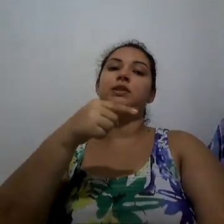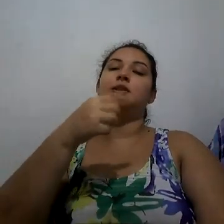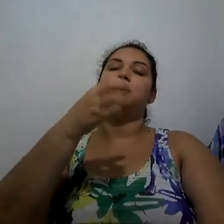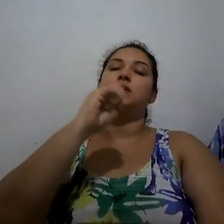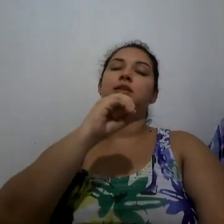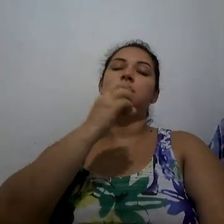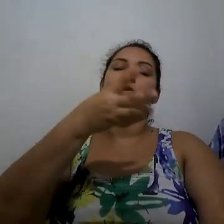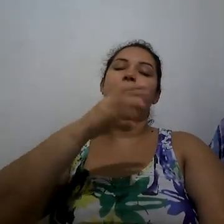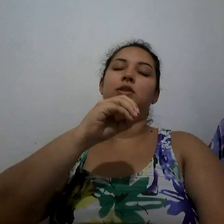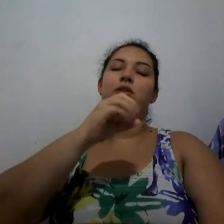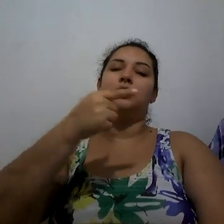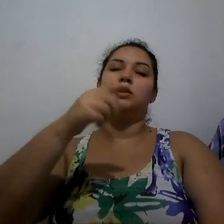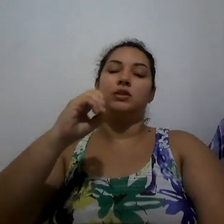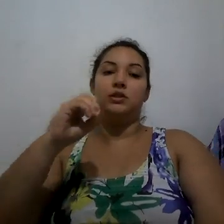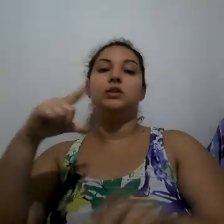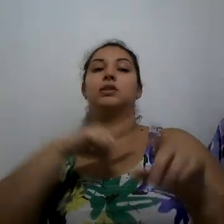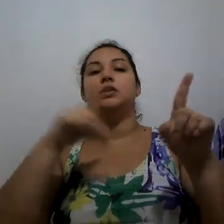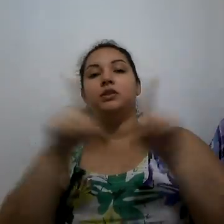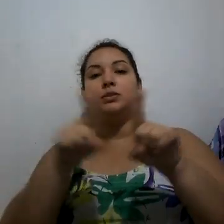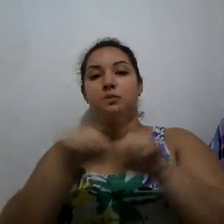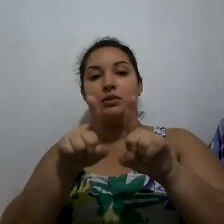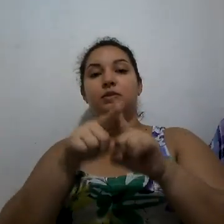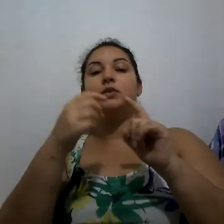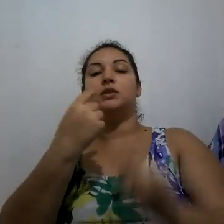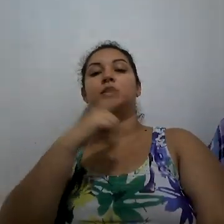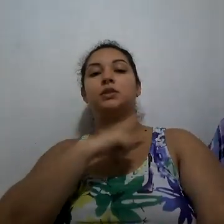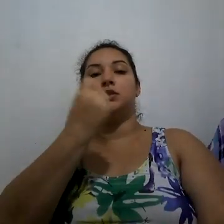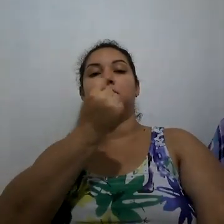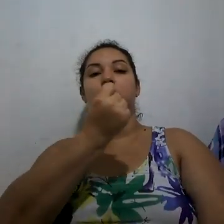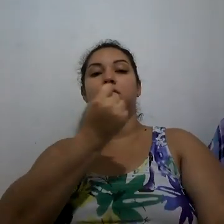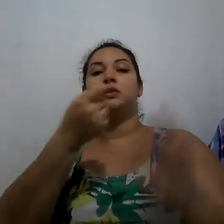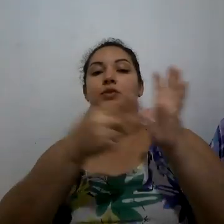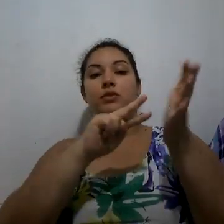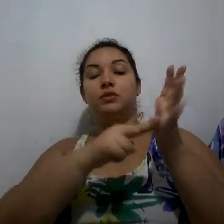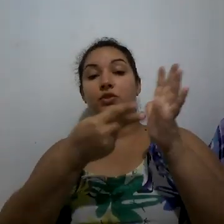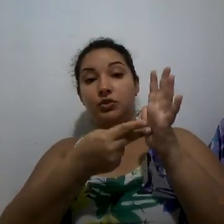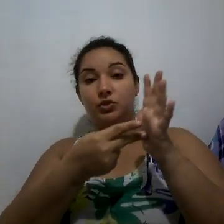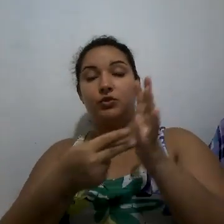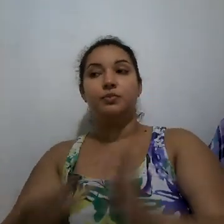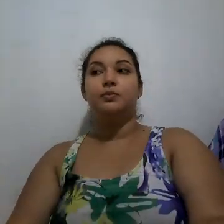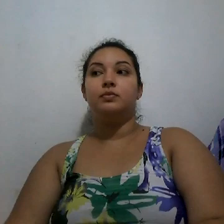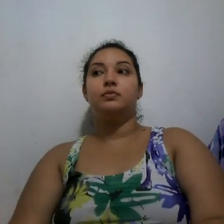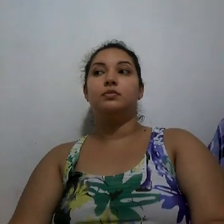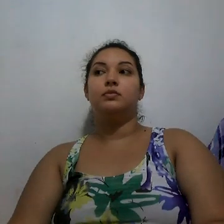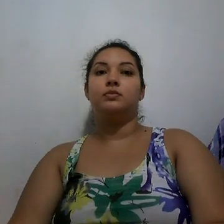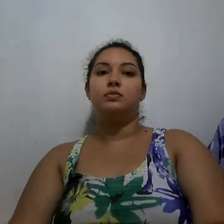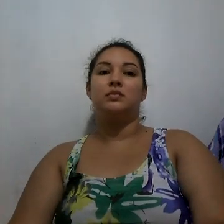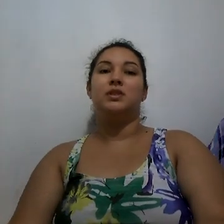ser significativo para mim, porque esse 0 vai ser significativo. Aqui, até se você